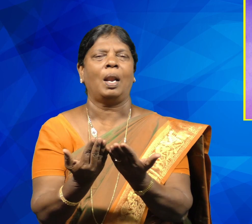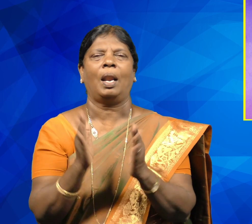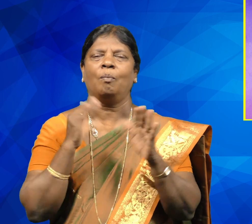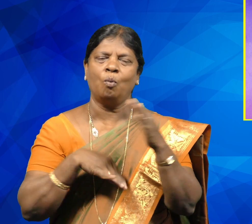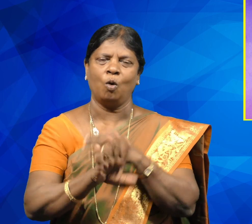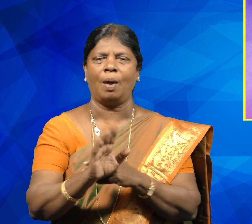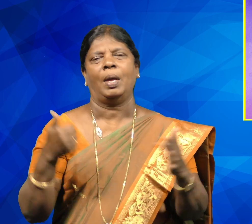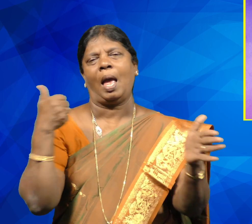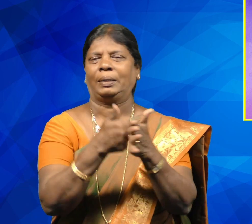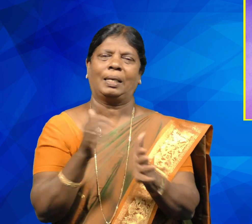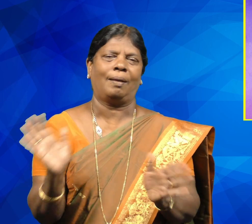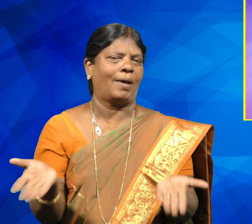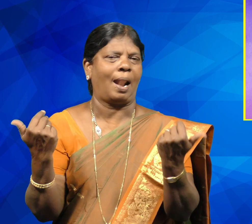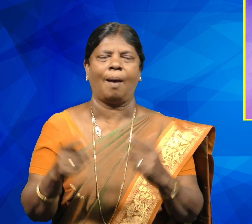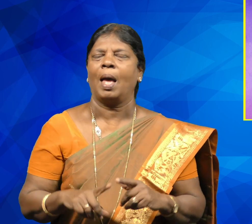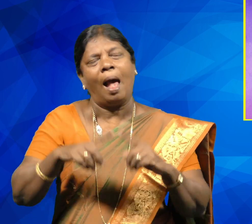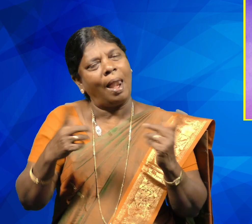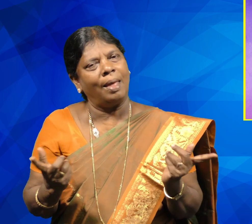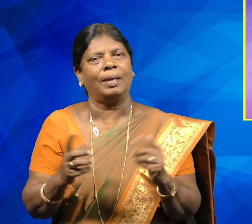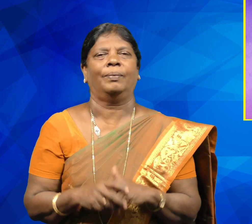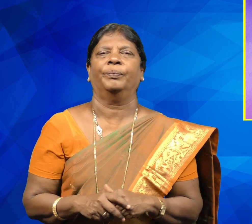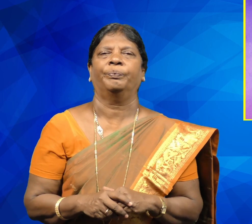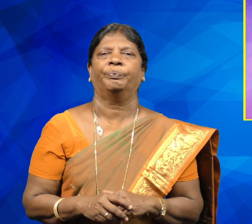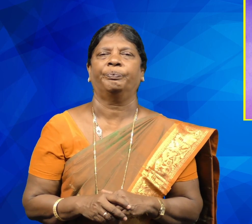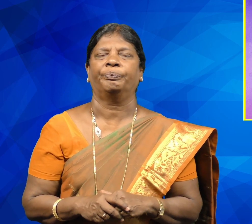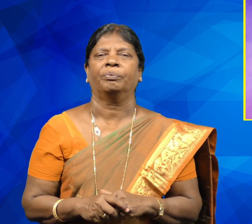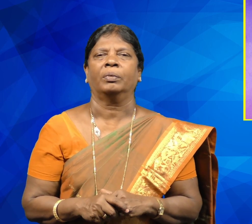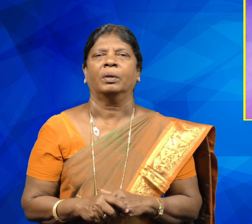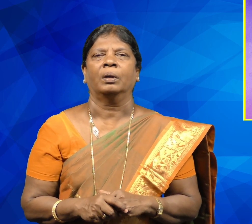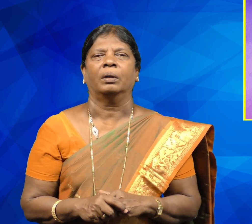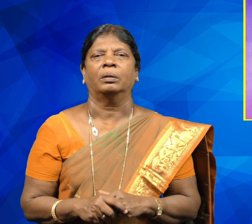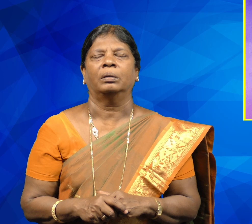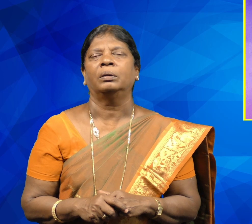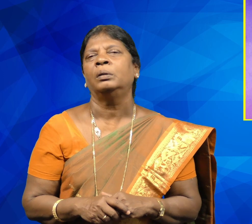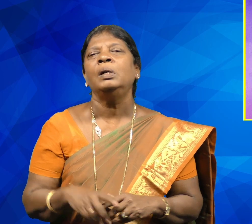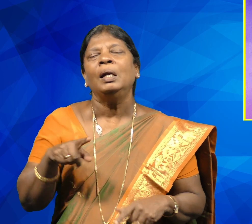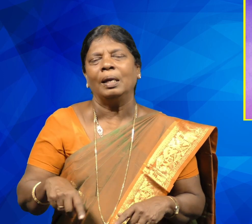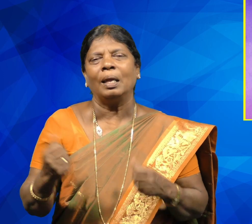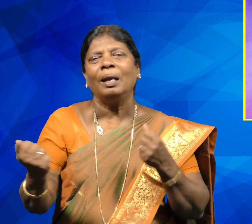சூழல் அதனால் ஏற்படலாம், அல்லது இவருடைய